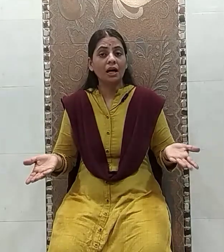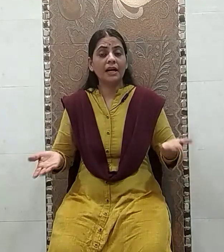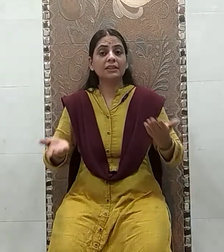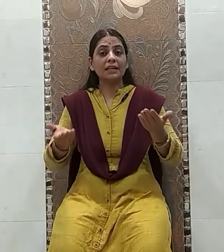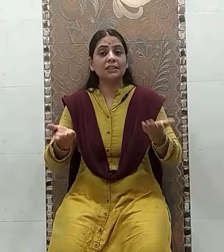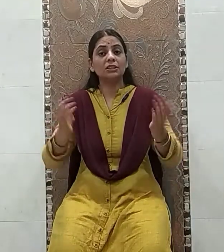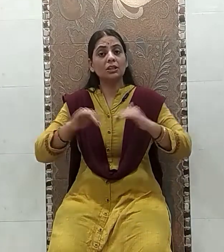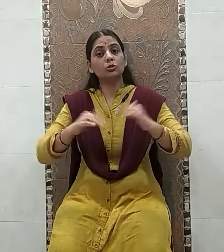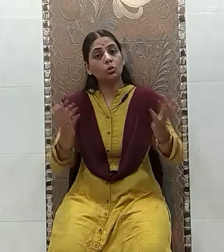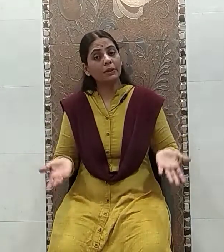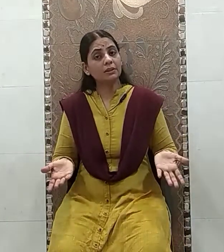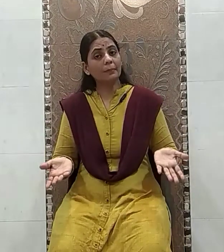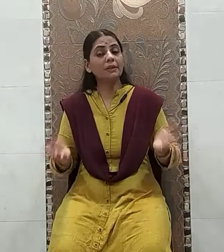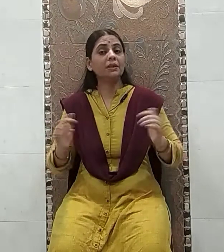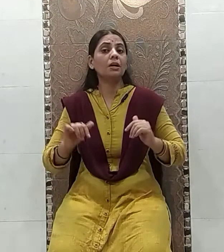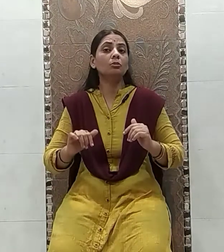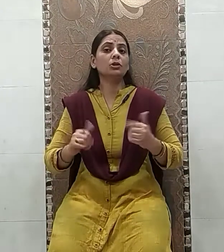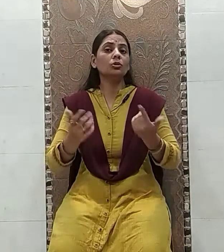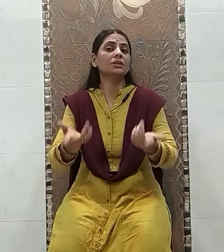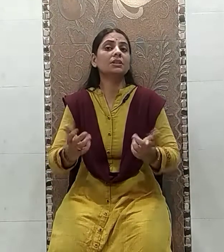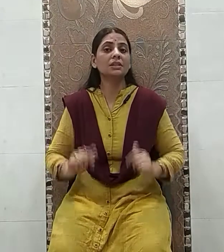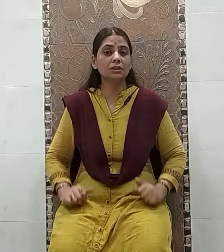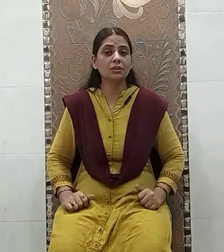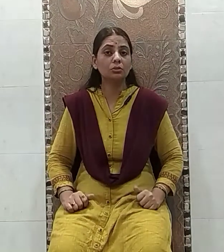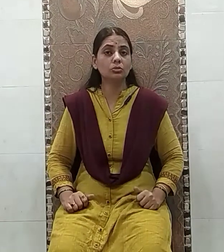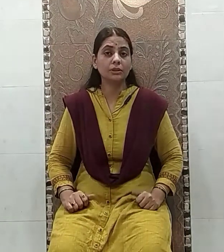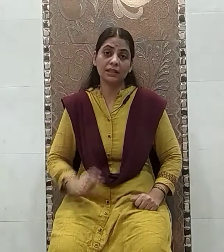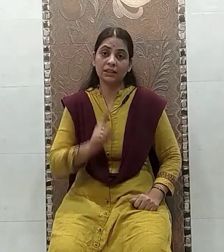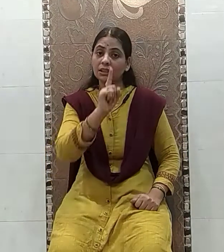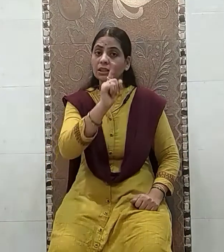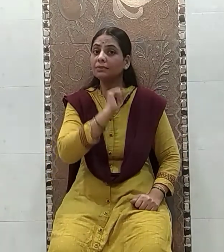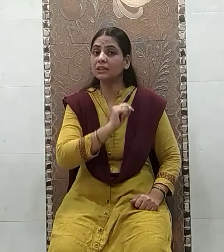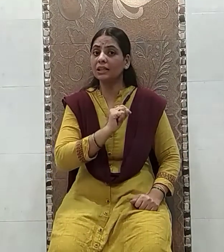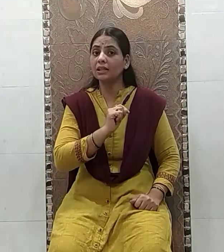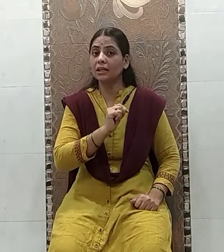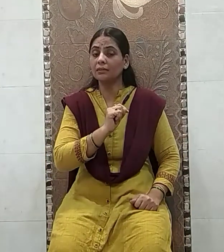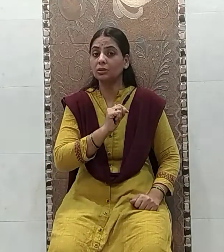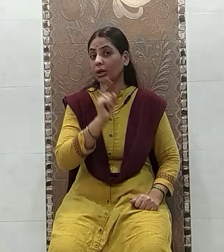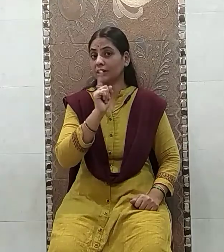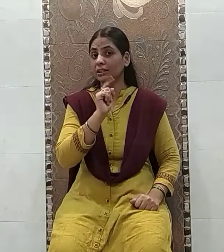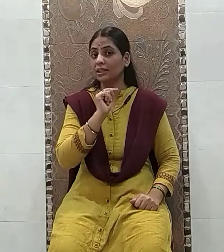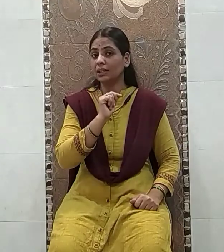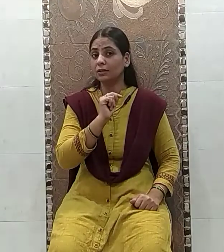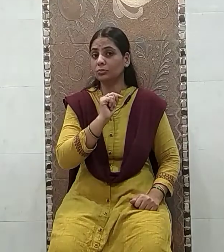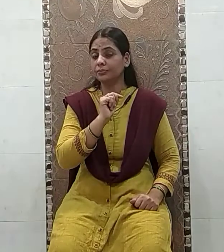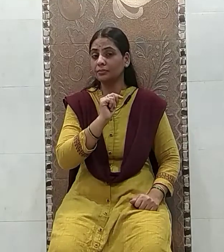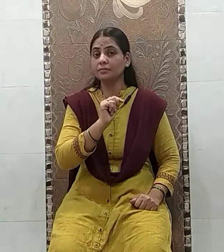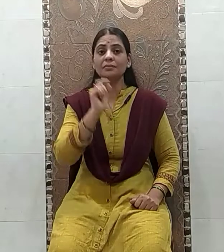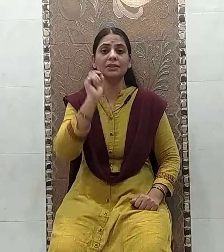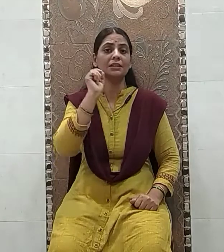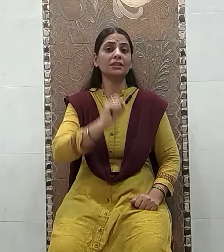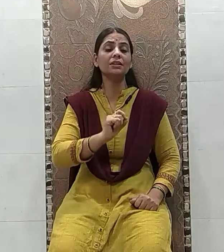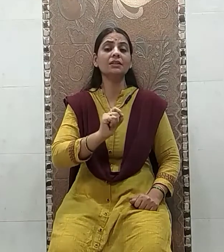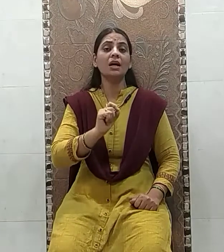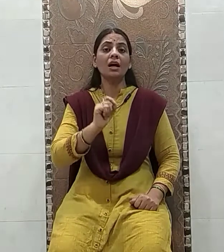आणि त्यांच्या सोबत आपण राहून मनोरंजन कसं करू याचा देखील विचार करा. स्वार्थी नका राहू. तर